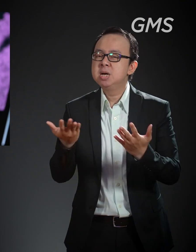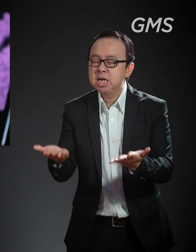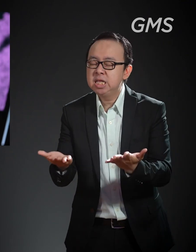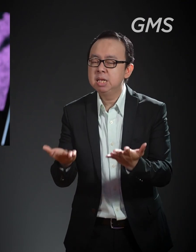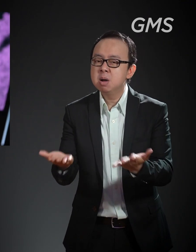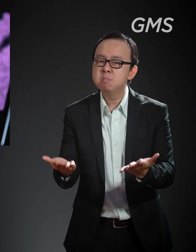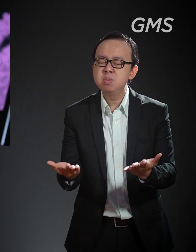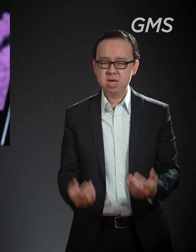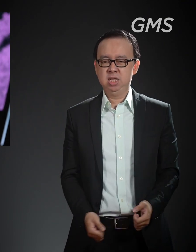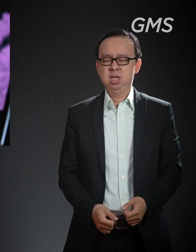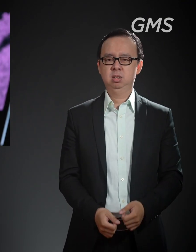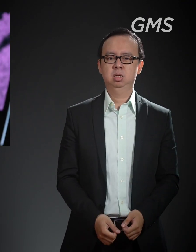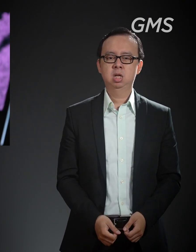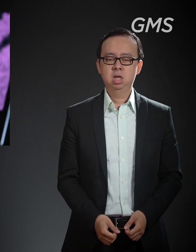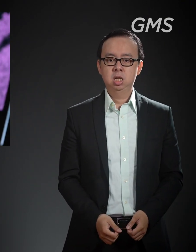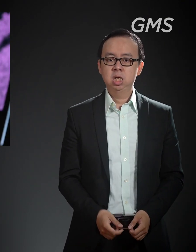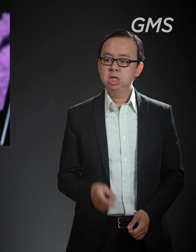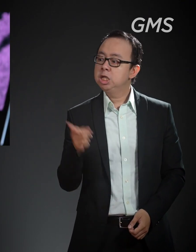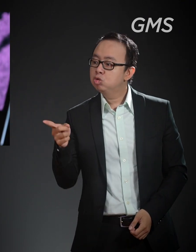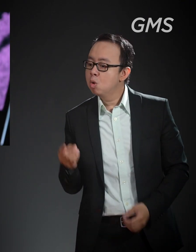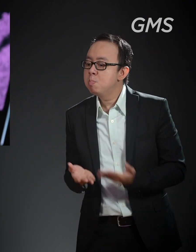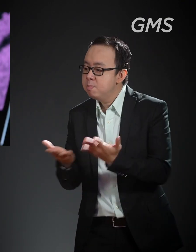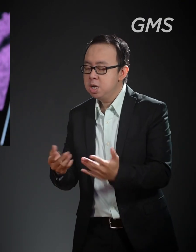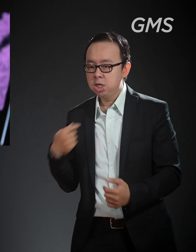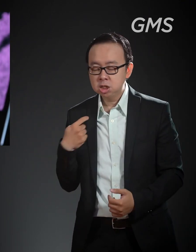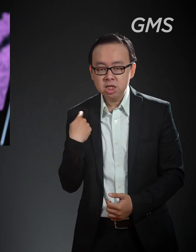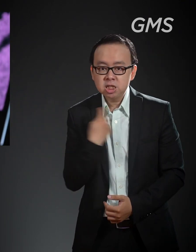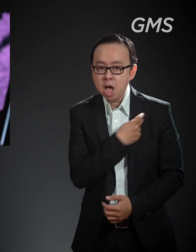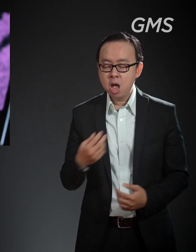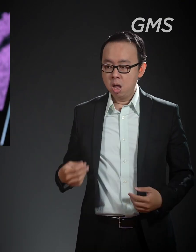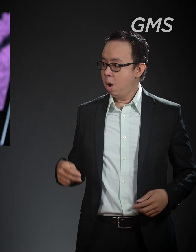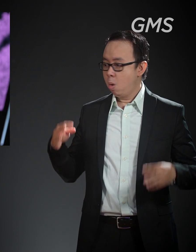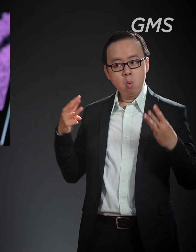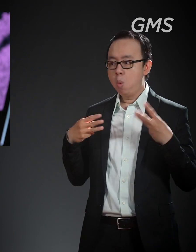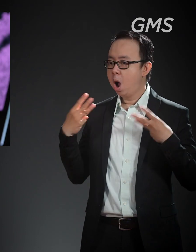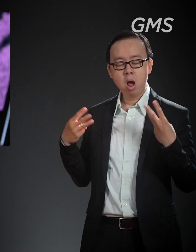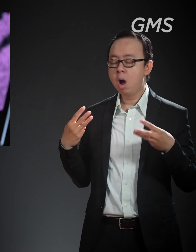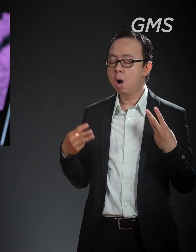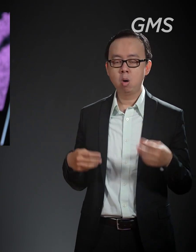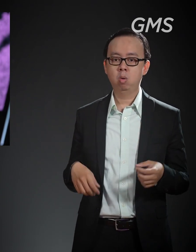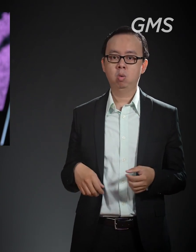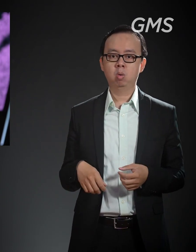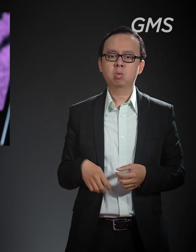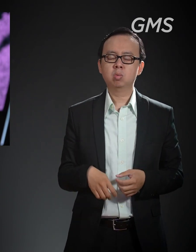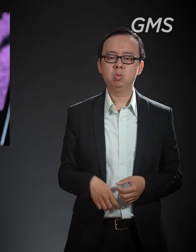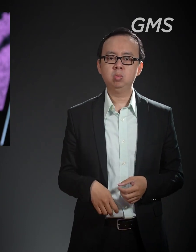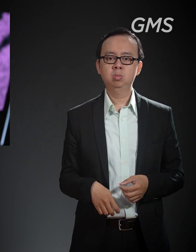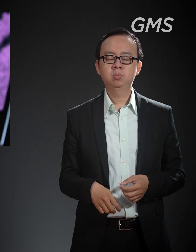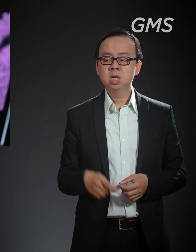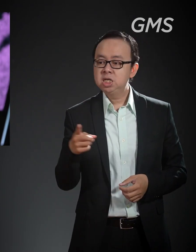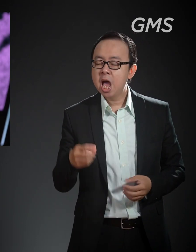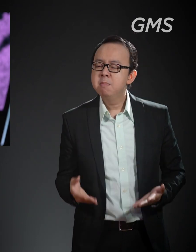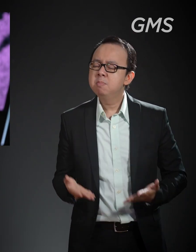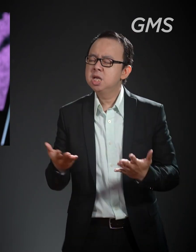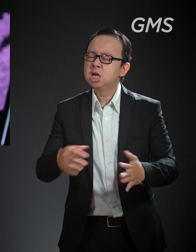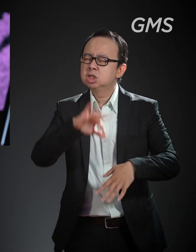Dia bisa memberi aja, kita sudah kagum-kagum luar biasa. Kalau dia berikan sepeser dari 2 peser, itu 50% dari semua yang dia punya. Tapi